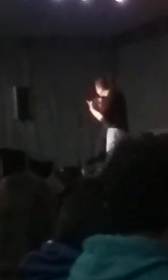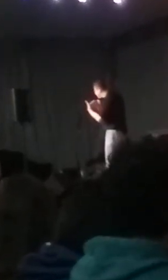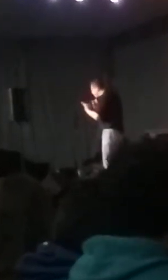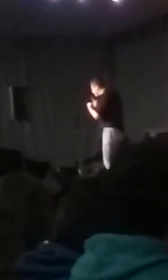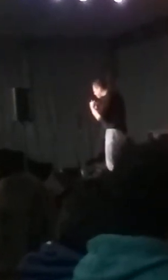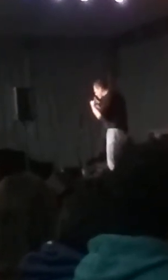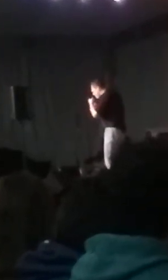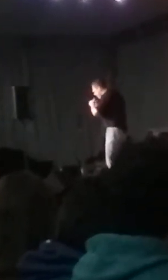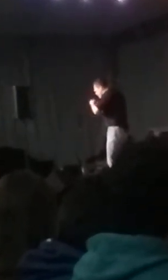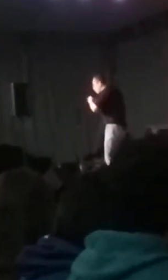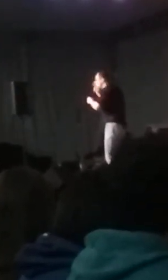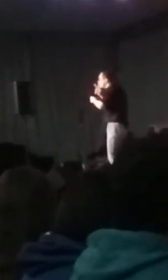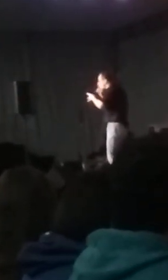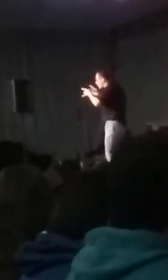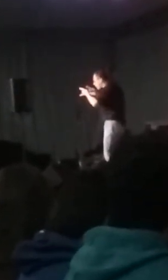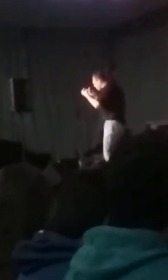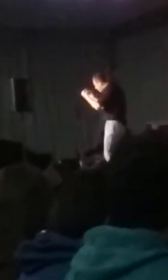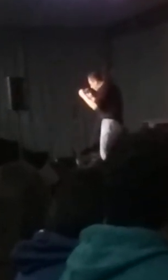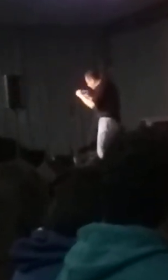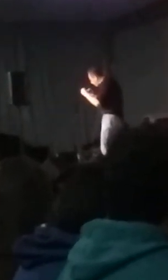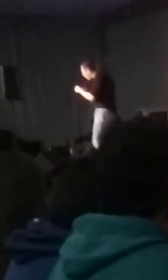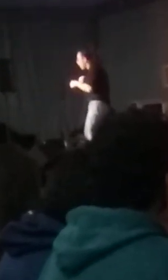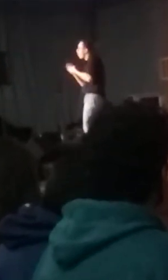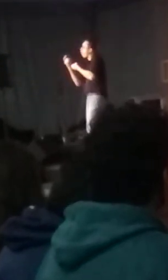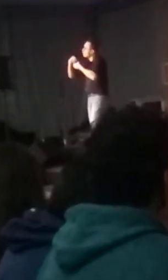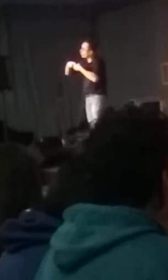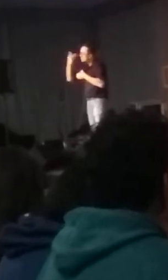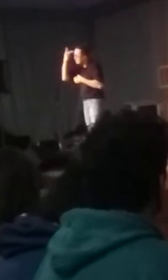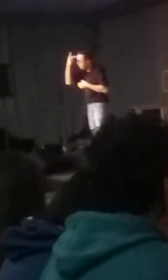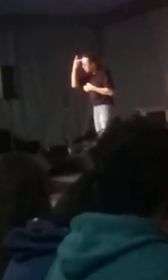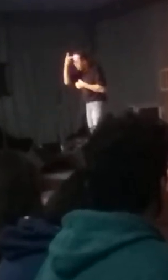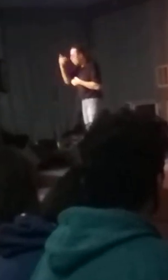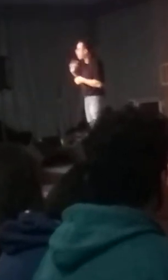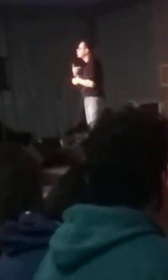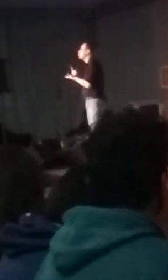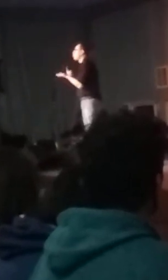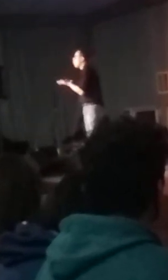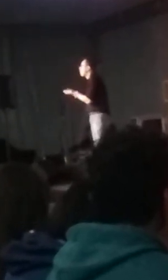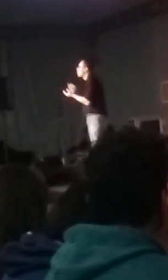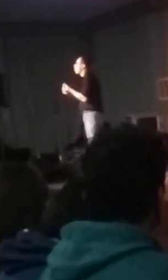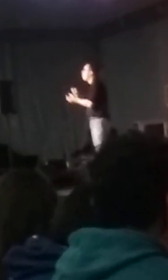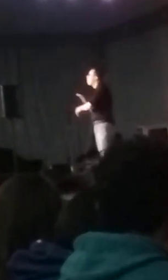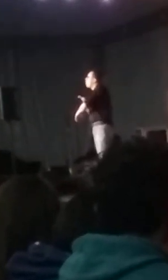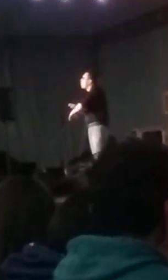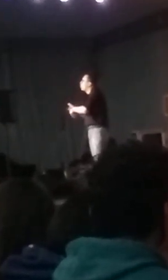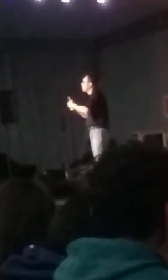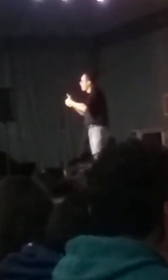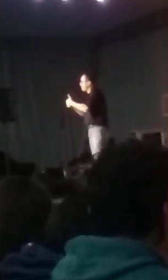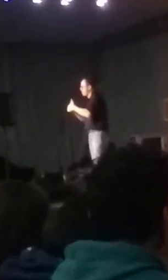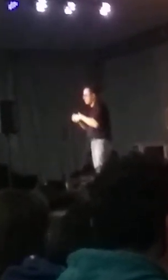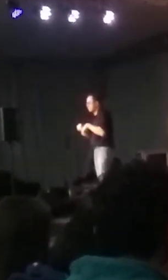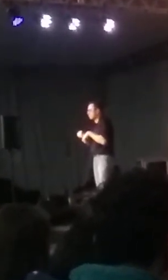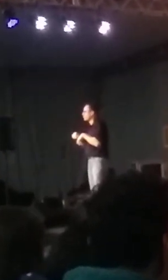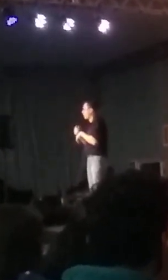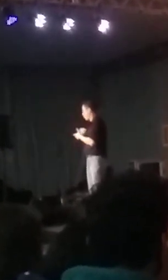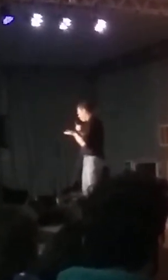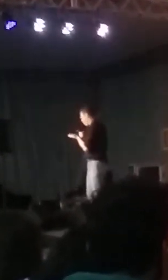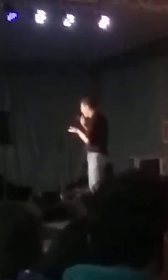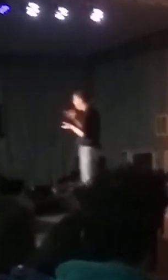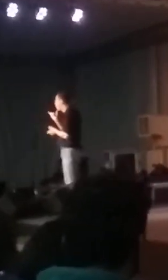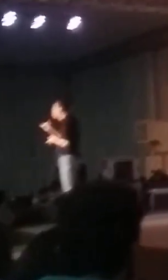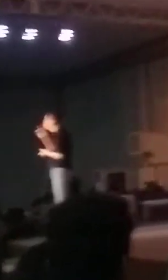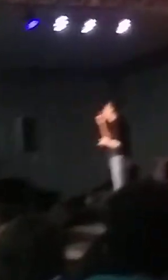Paulo, e aí a gente estabeleceu um hábito que virou um método, que eu, no outro domingo, escrevi para ele no assunto: